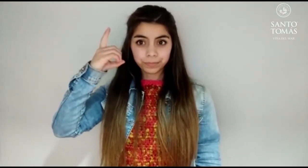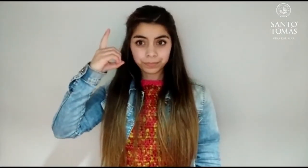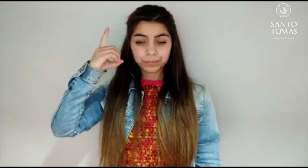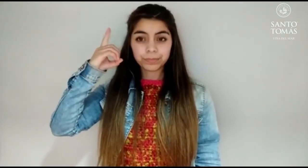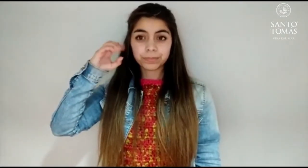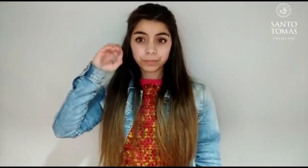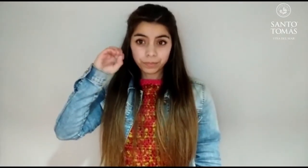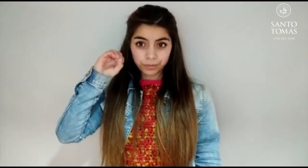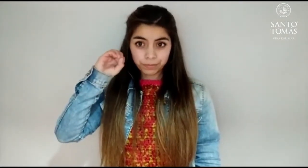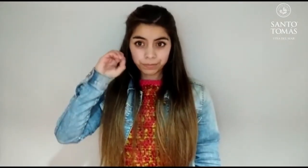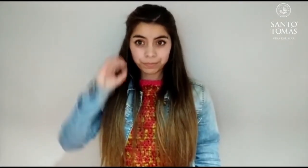Toledo.